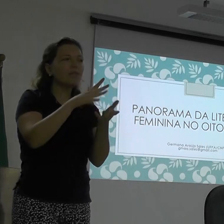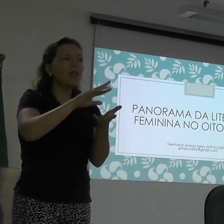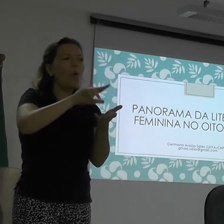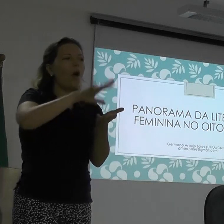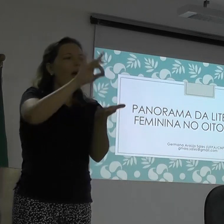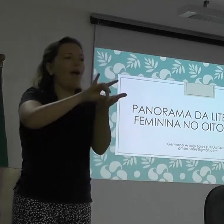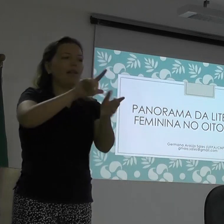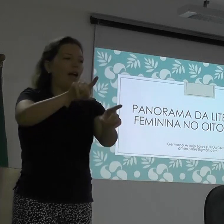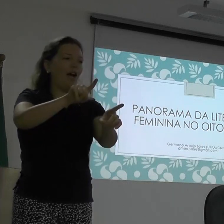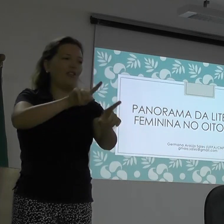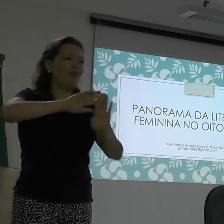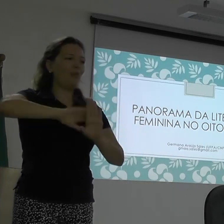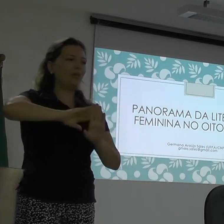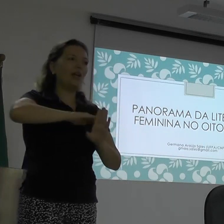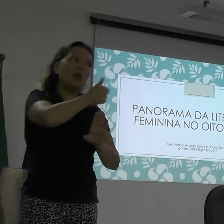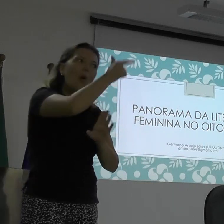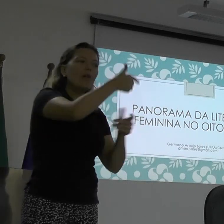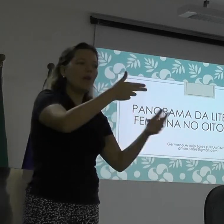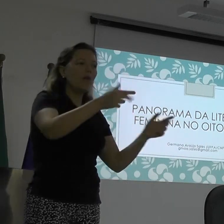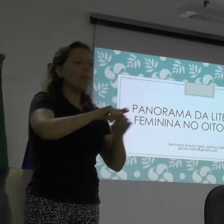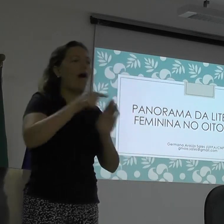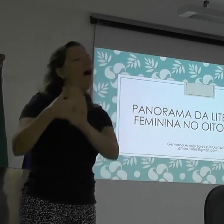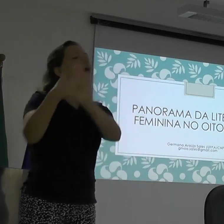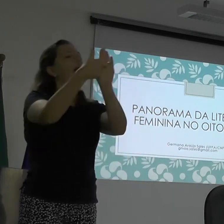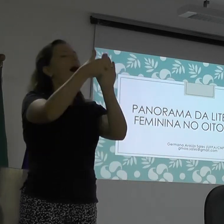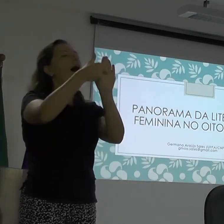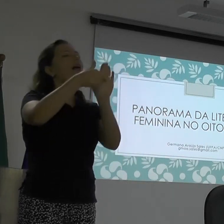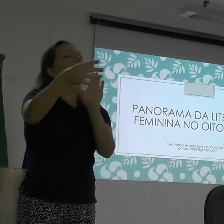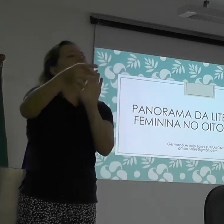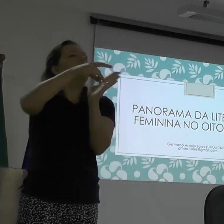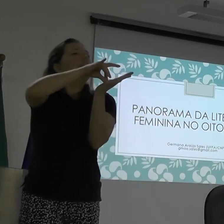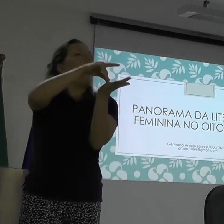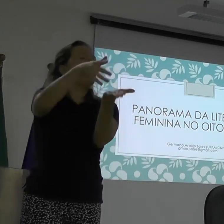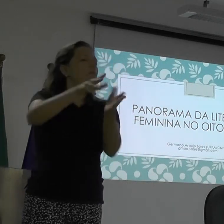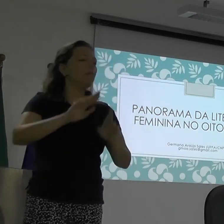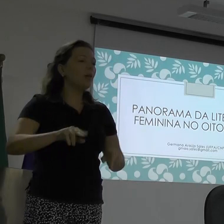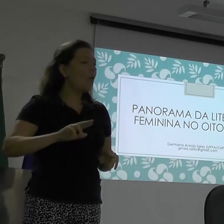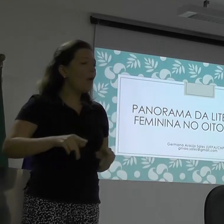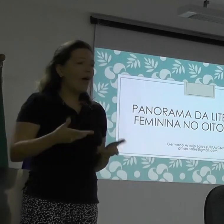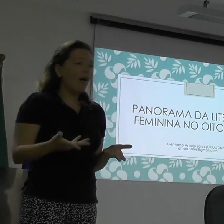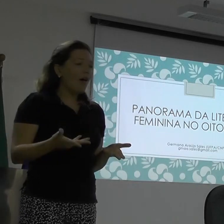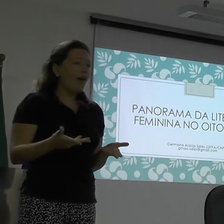é natural para eles que os escravos existissem. Para nós,